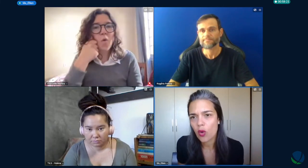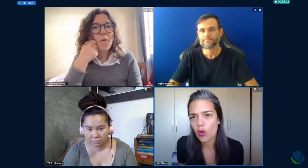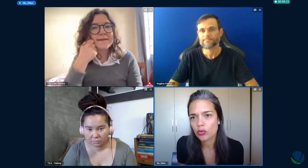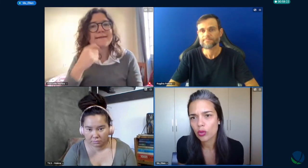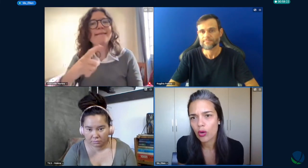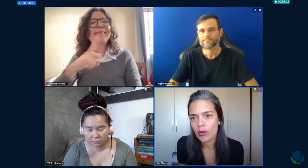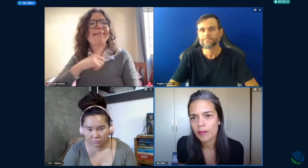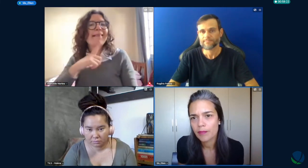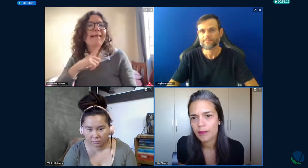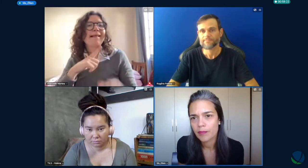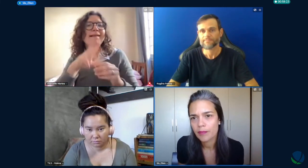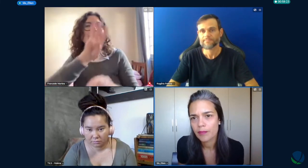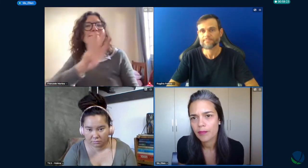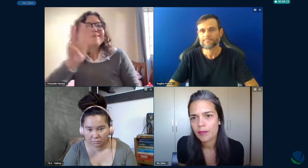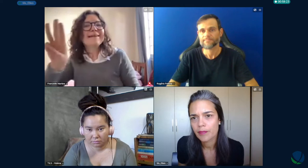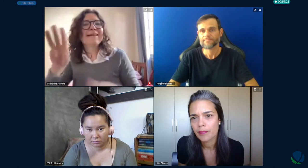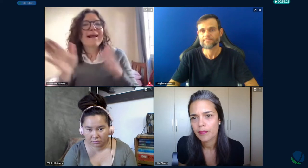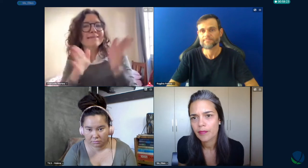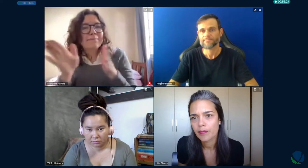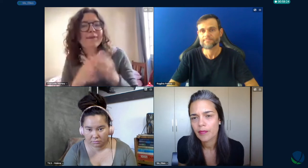onde você encontrou